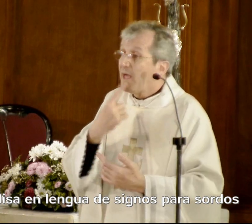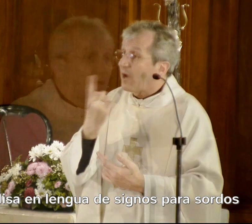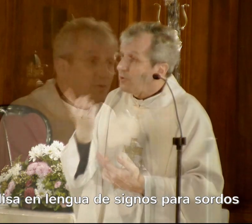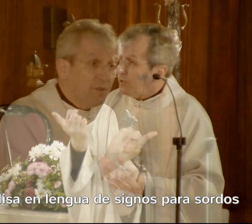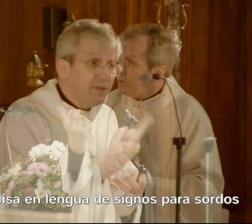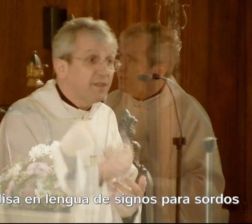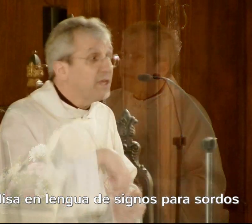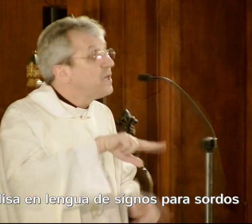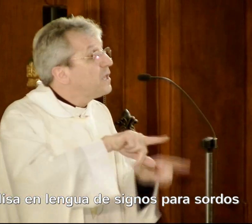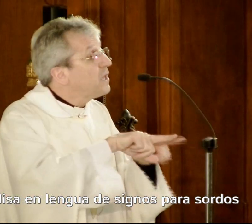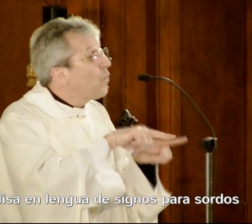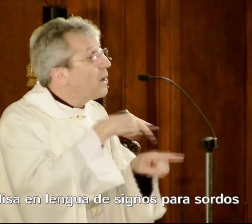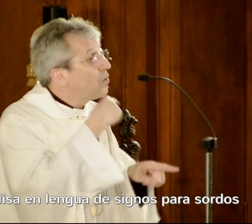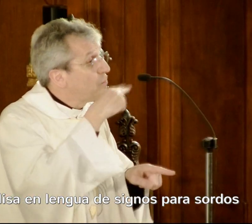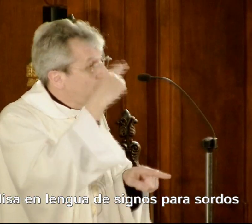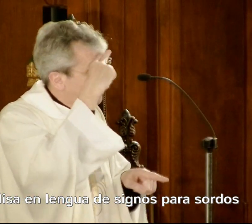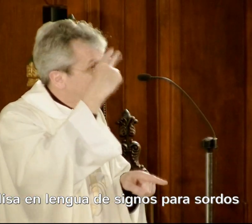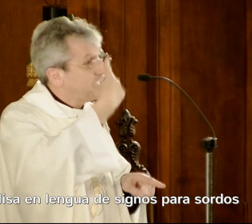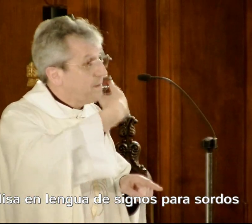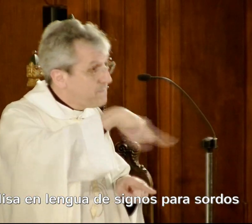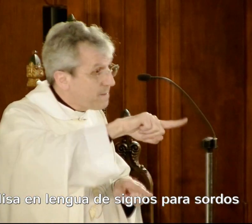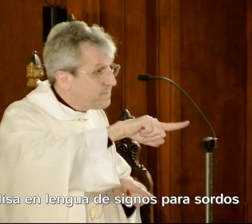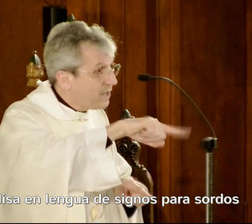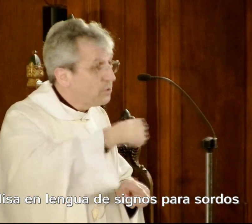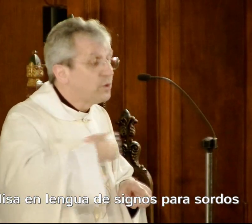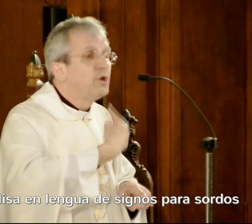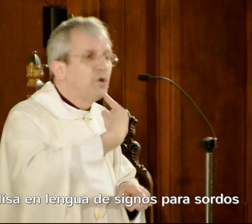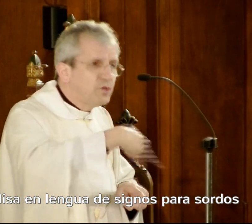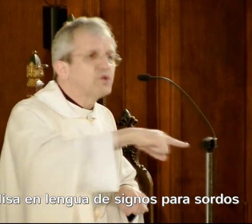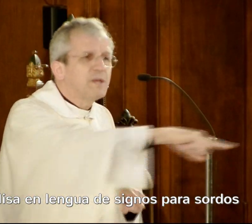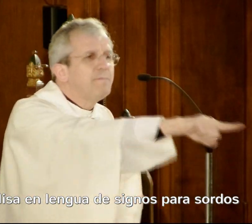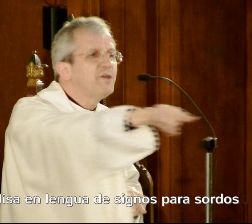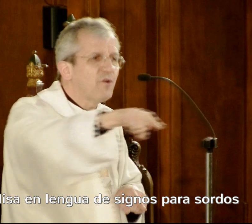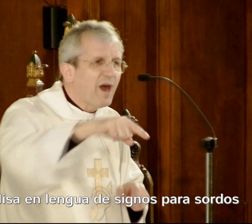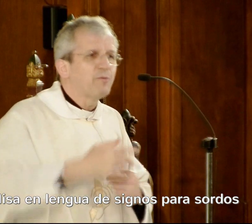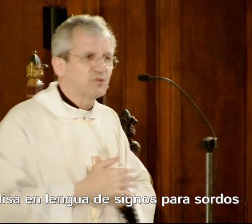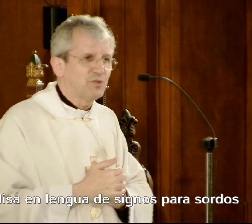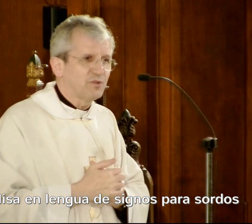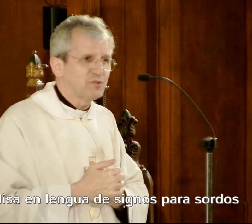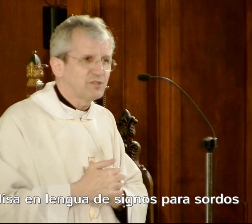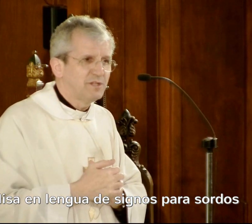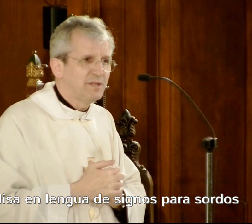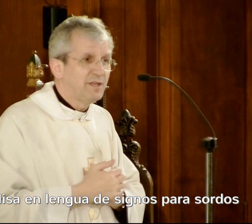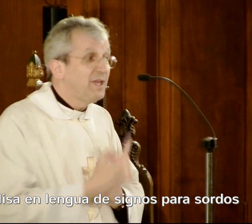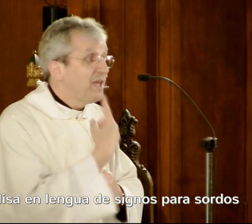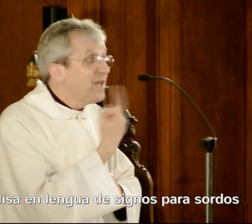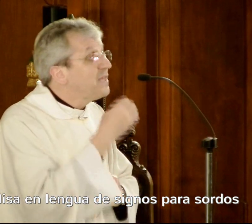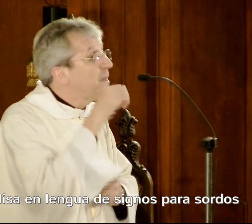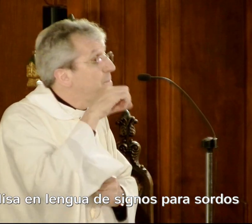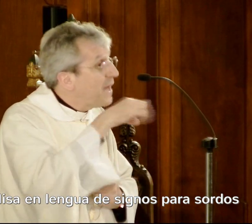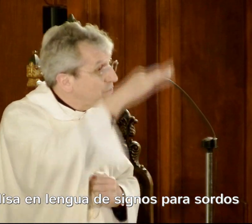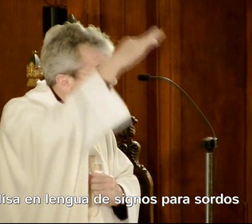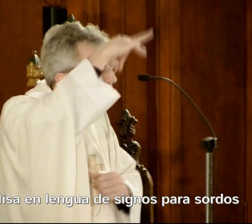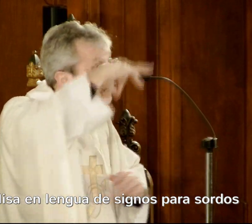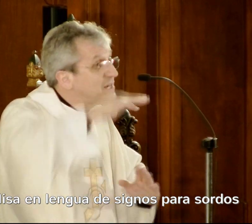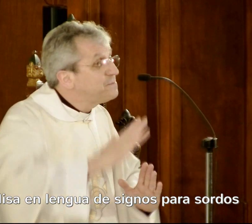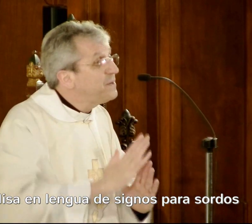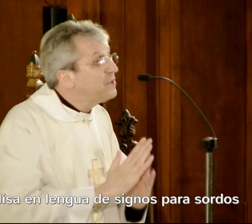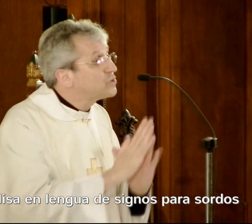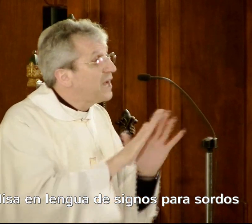a continuación dice: igual como el Padre me ha enviado, yo os envío a vosotros. Y enviando el Espíritu